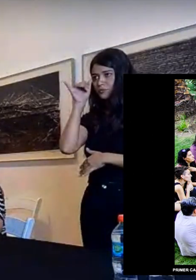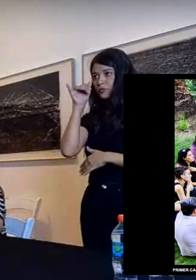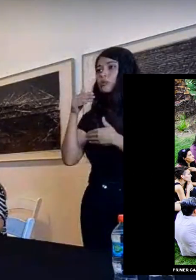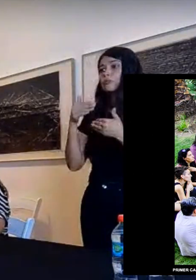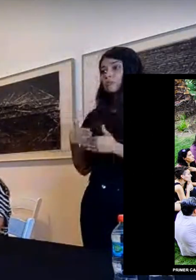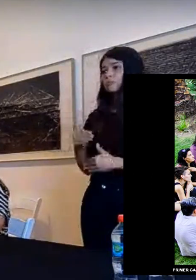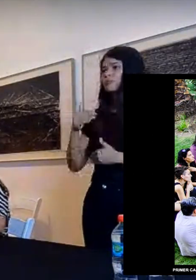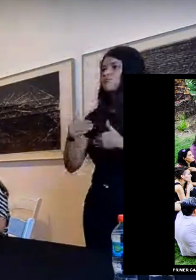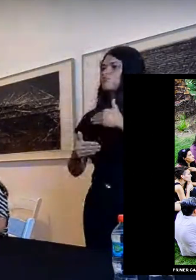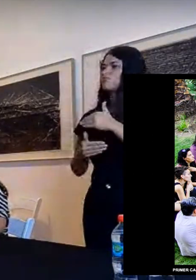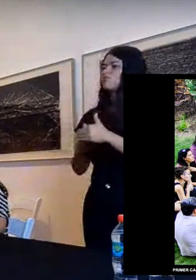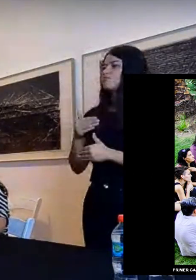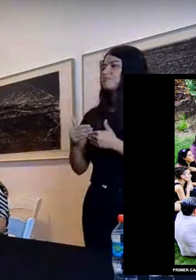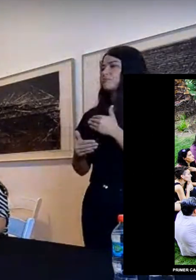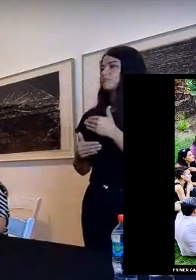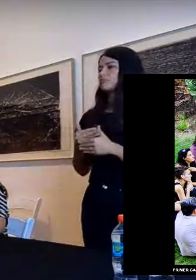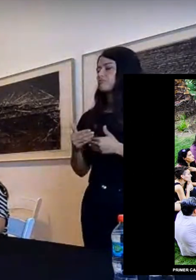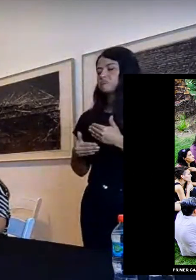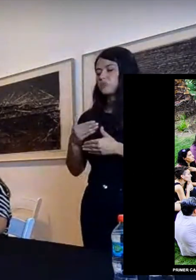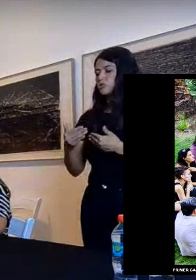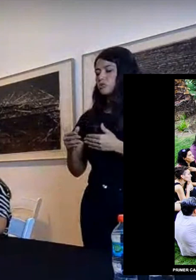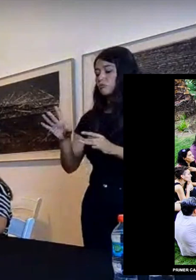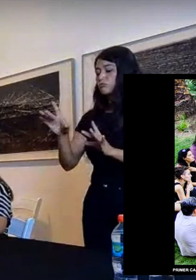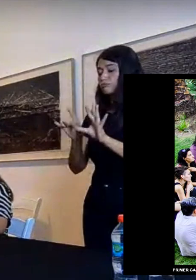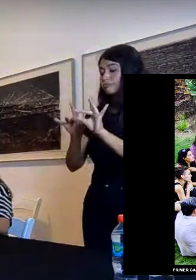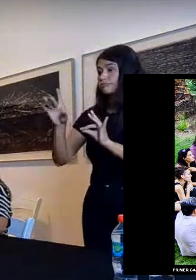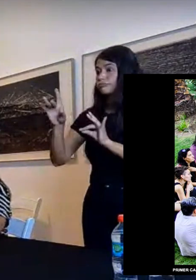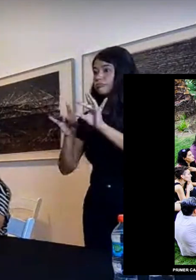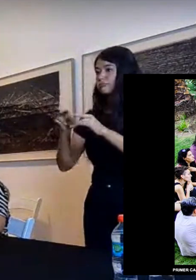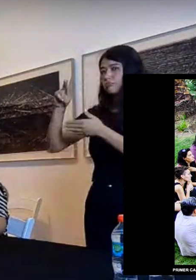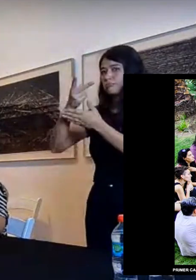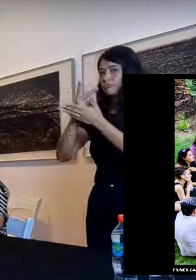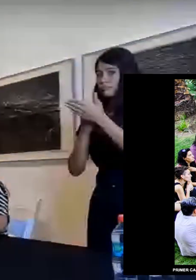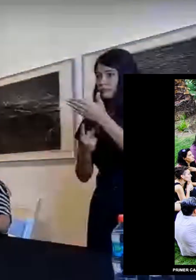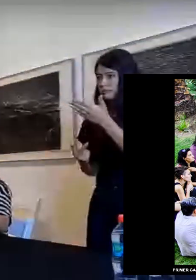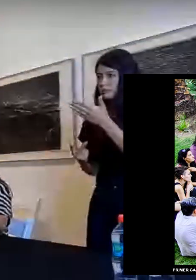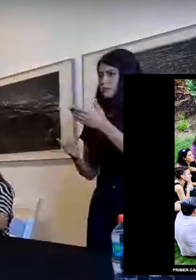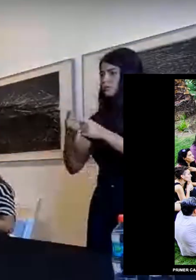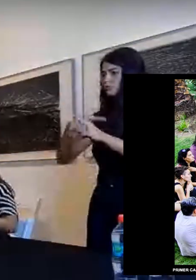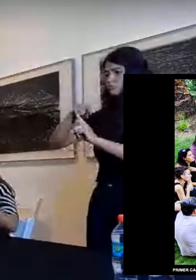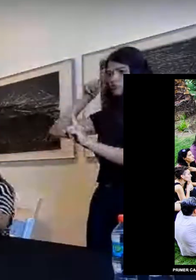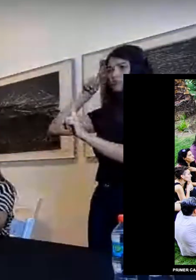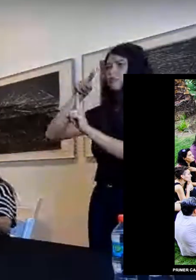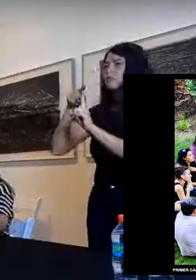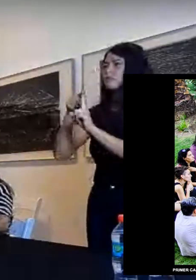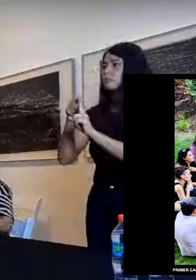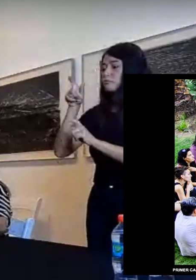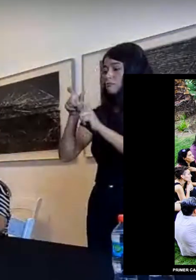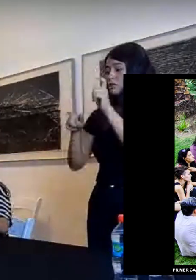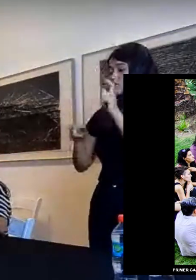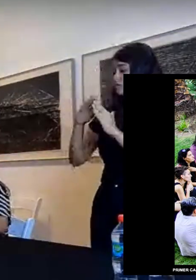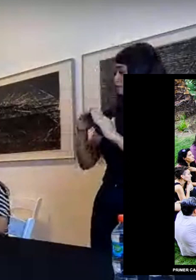Cuando estábamos en el proceso de este proyecto de la curaduría, nuestra intención y objetivo era que los